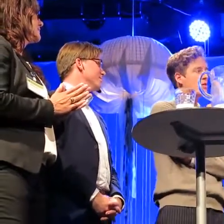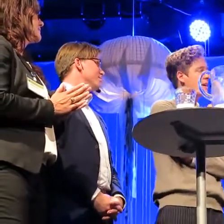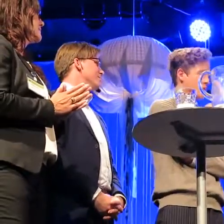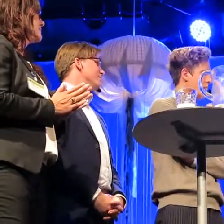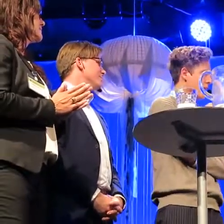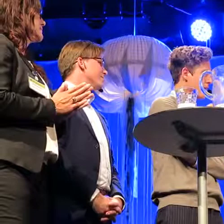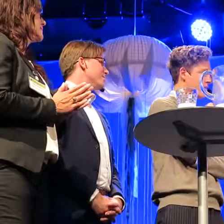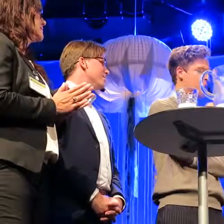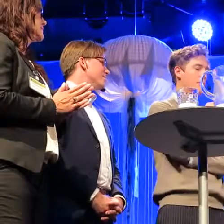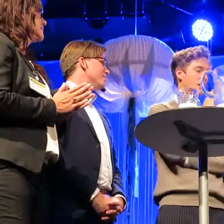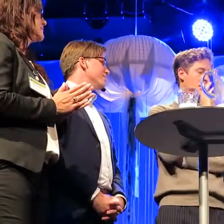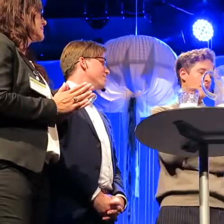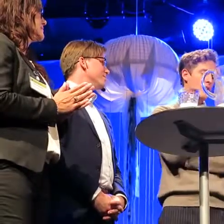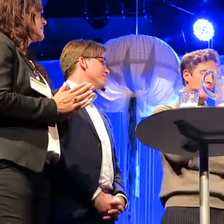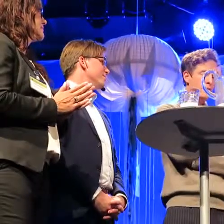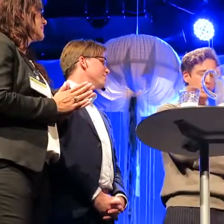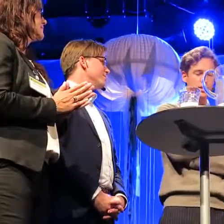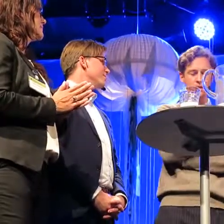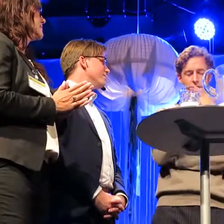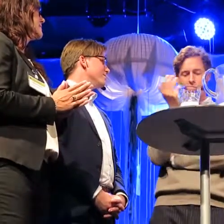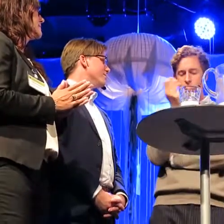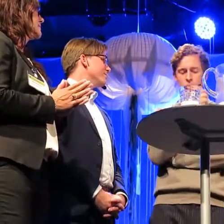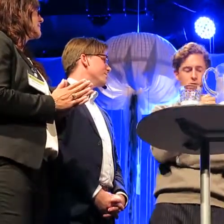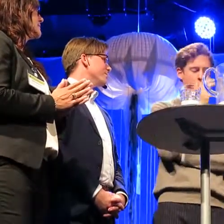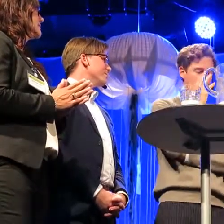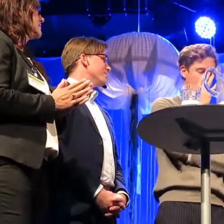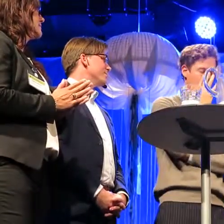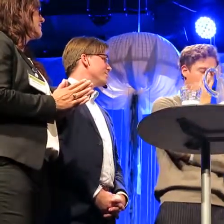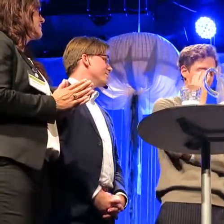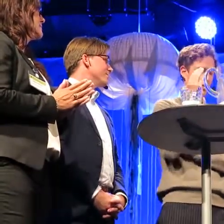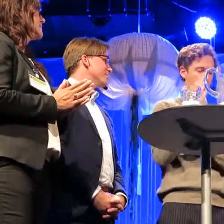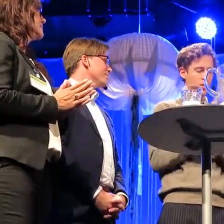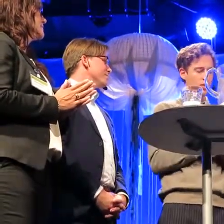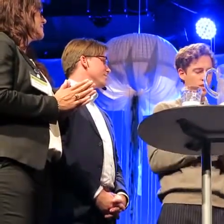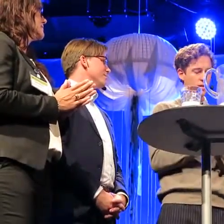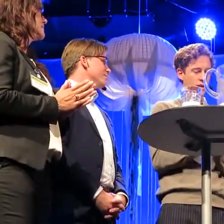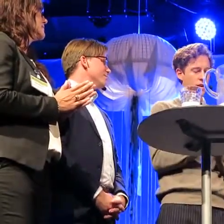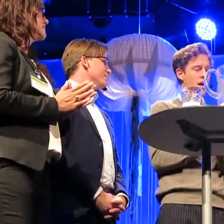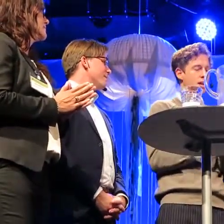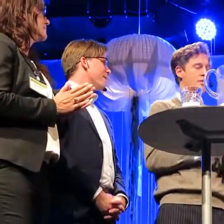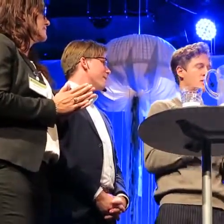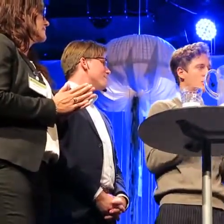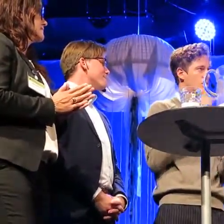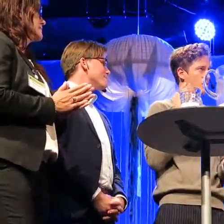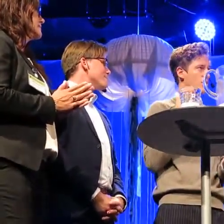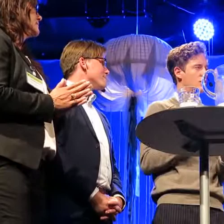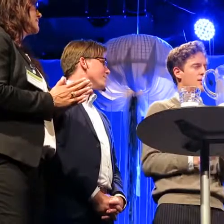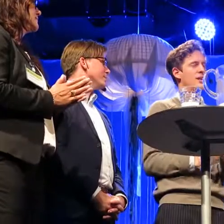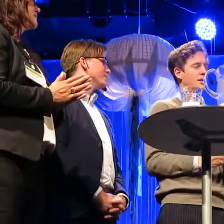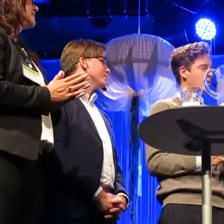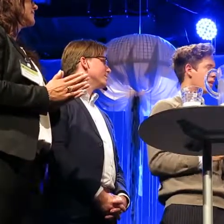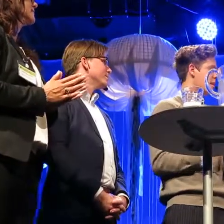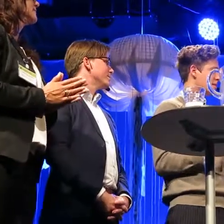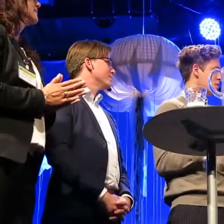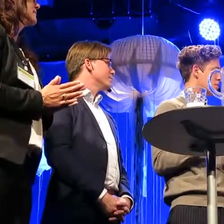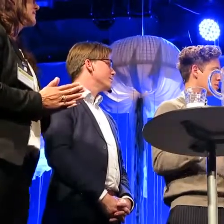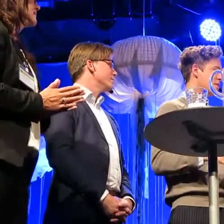vi sitter och räknar på det här. Vi kommer inte med i vår budget. Det kan vara så att Folkpartiet har knäckt koden. Men det finns ju också, du har ju